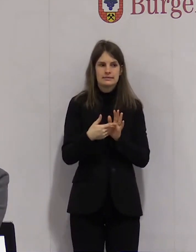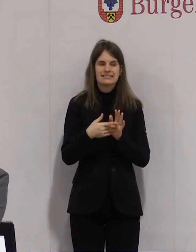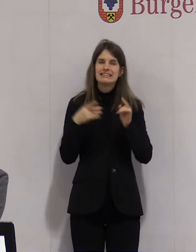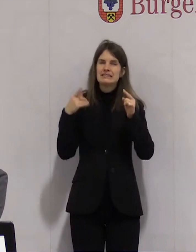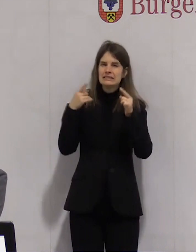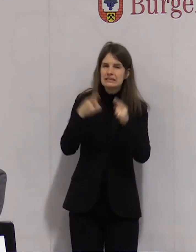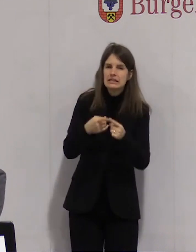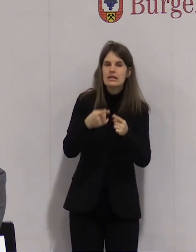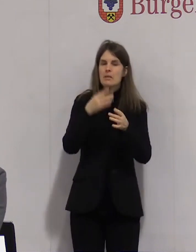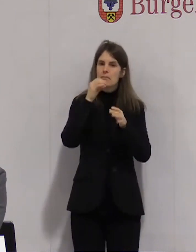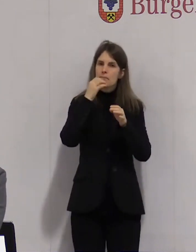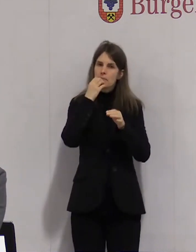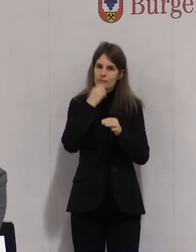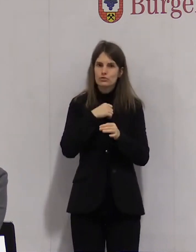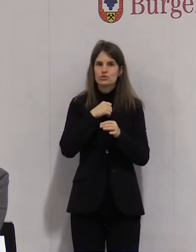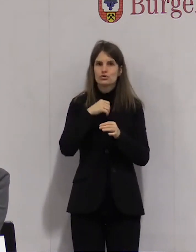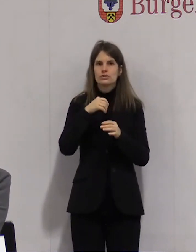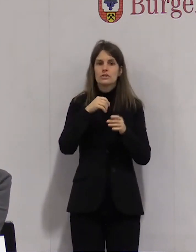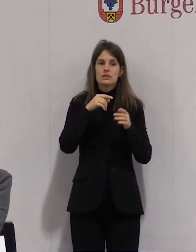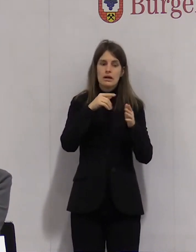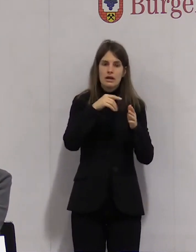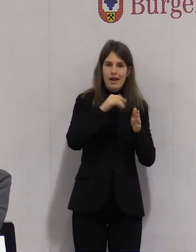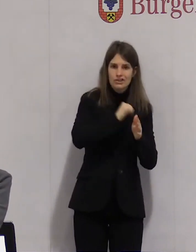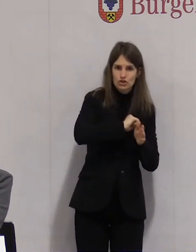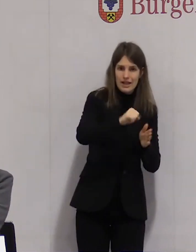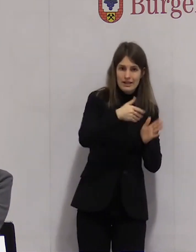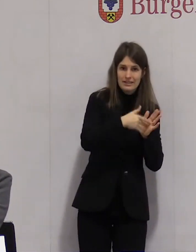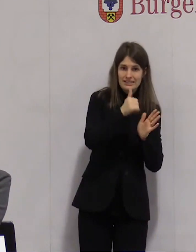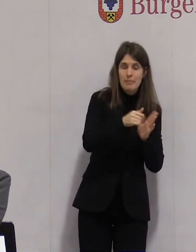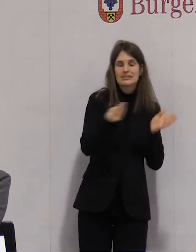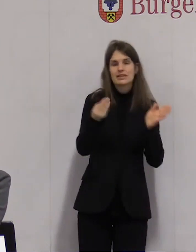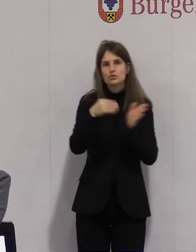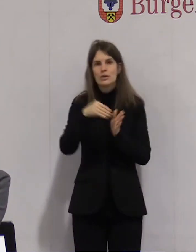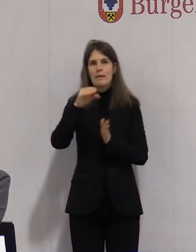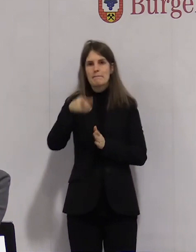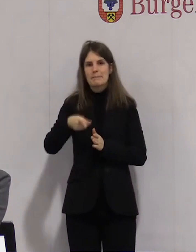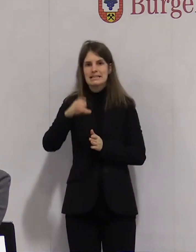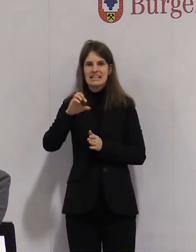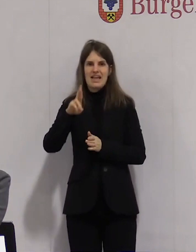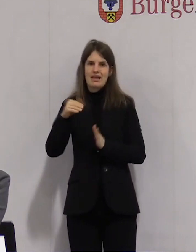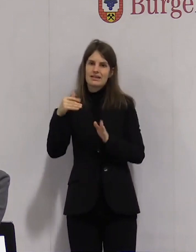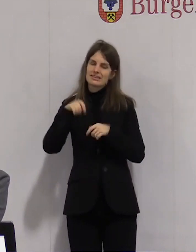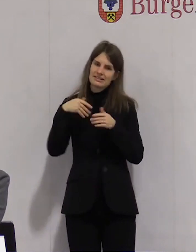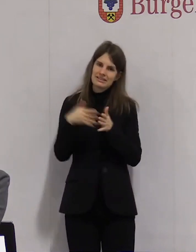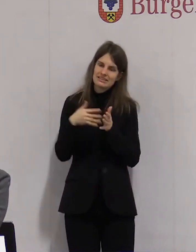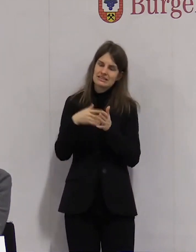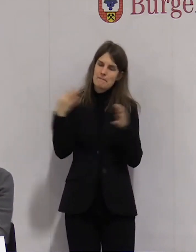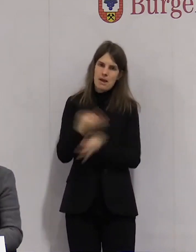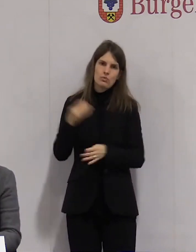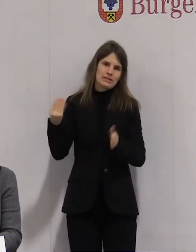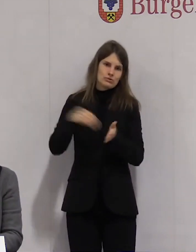möglichst immer durch pcr abstriche bestimmt geben sondern weil die fehlerhaftigkeit der steht ist sehr